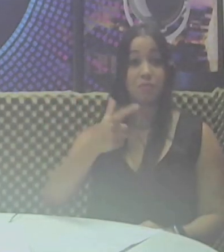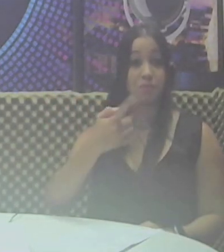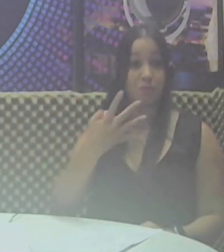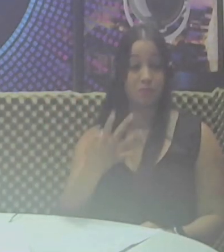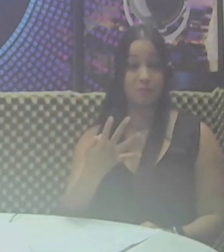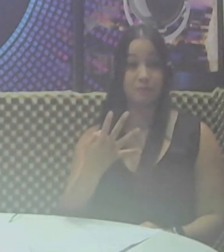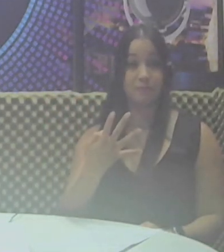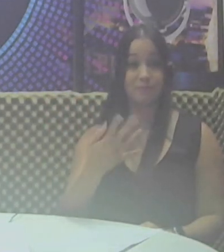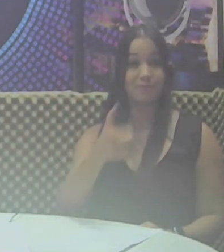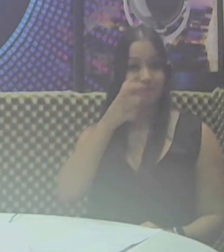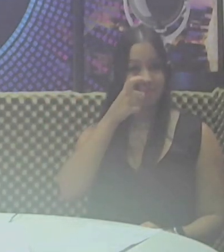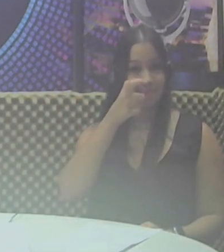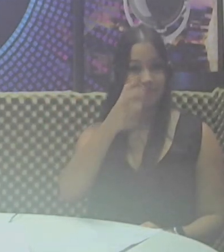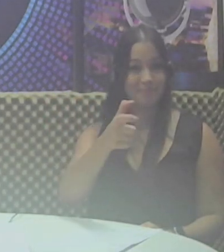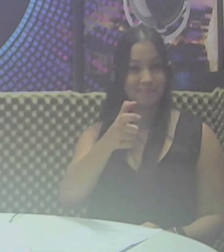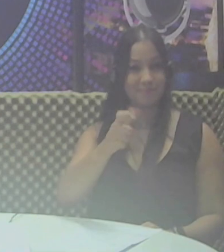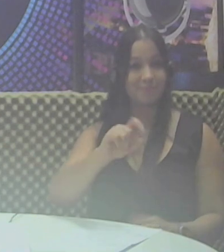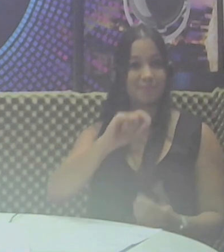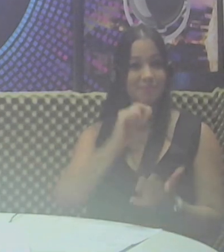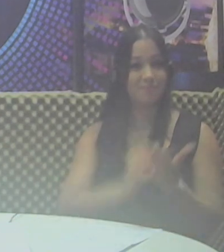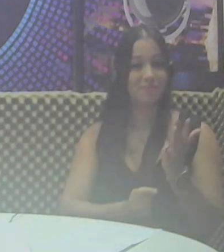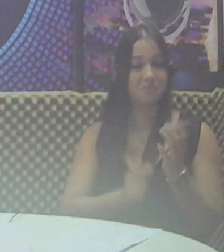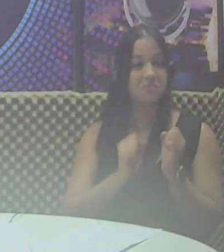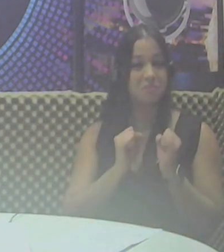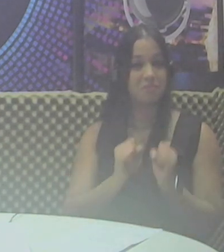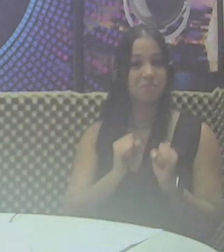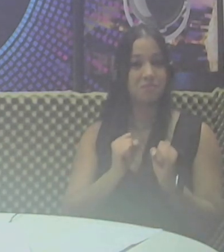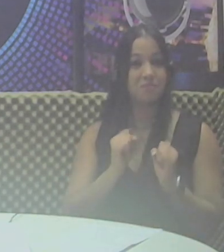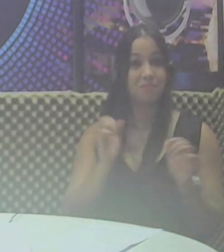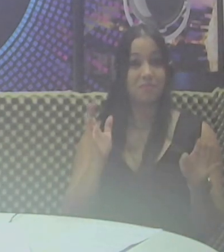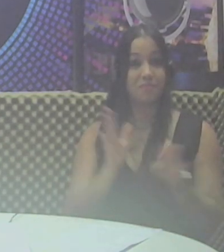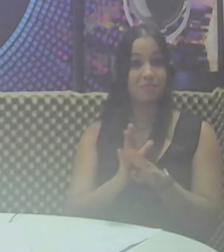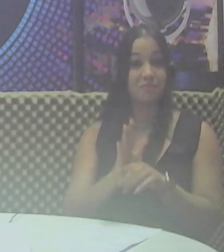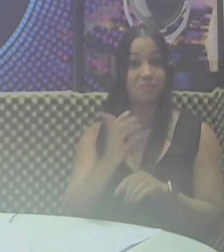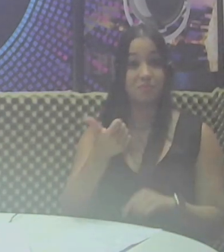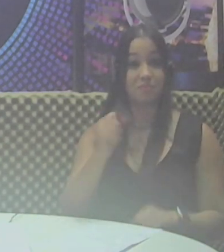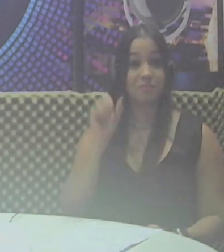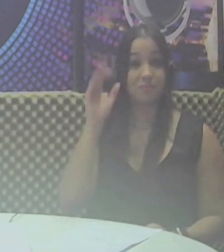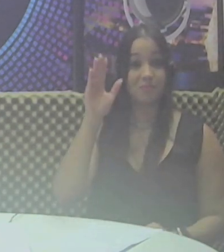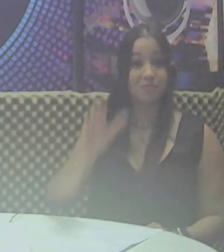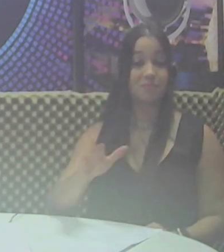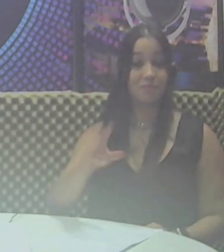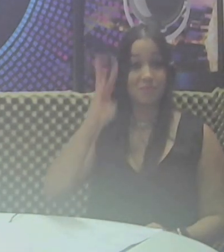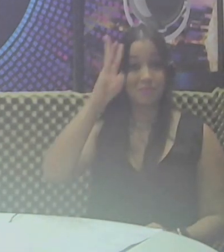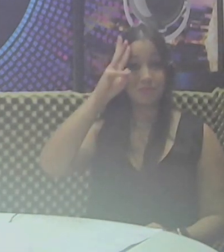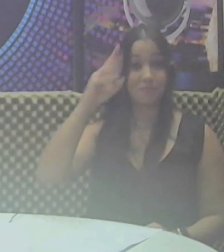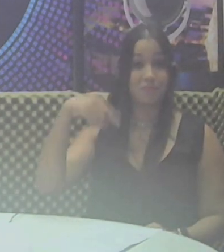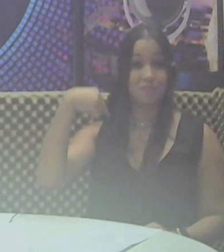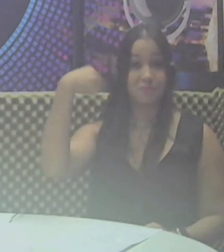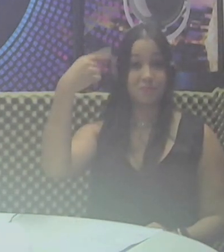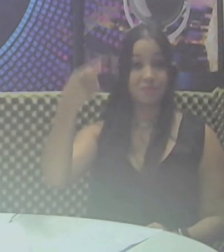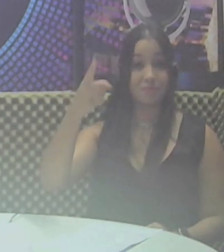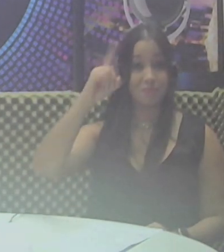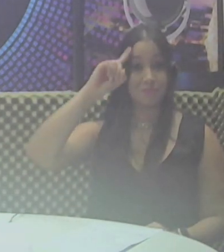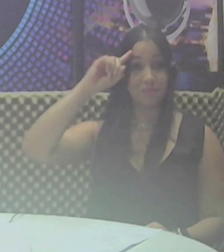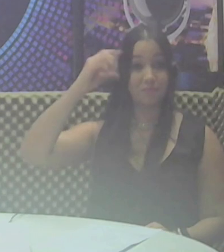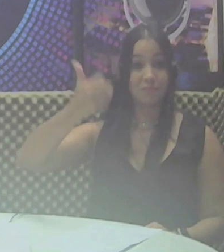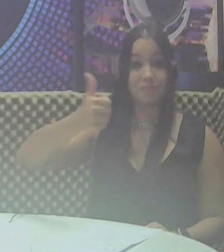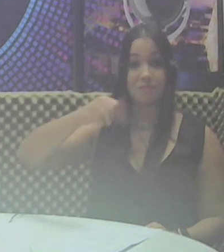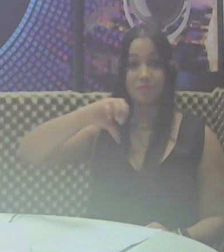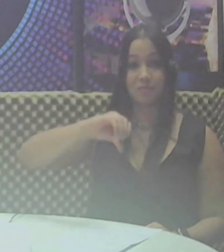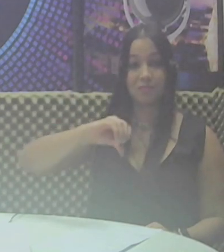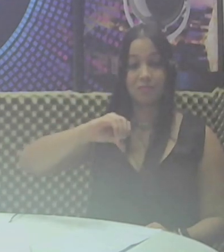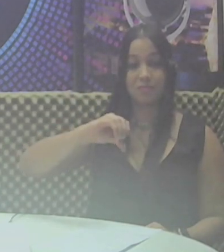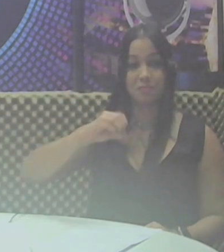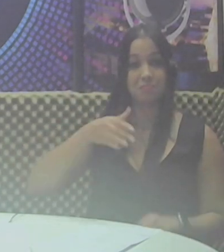interessados podem fazer a habilitação até às 6 da tarde da próxima terça-feira, dia 19. A participação é